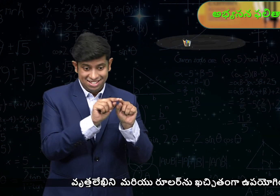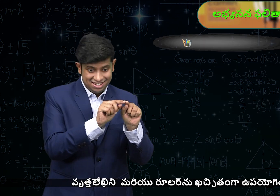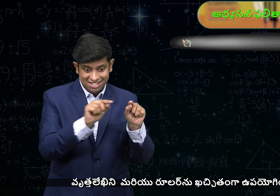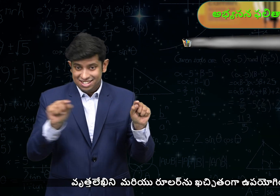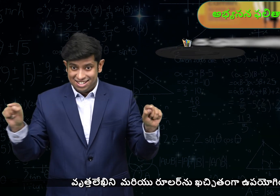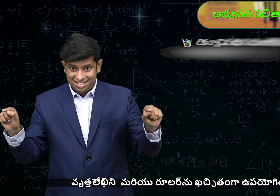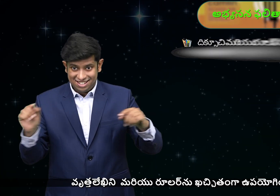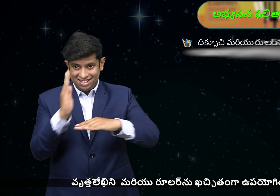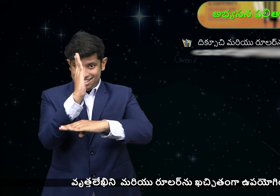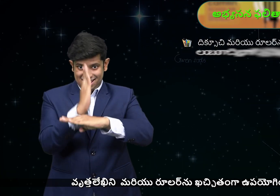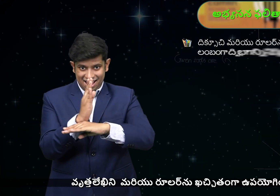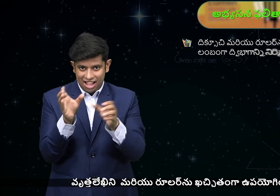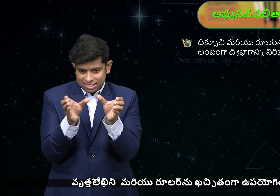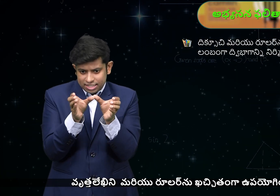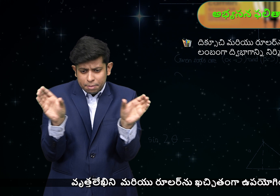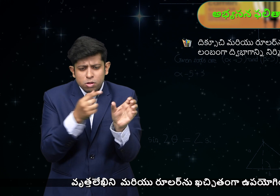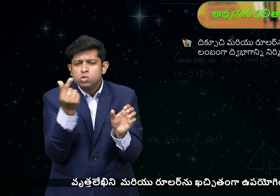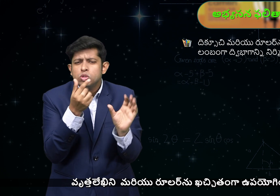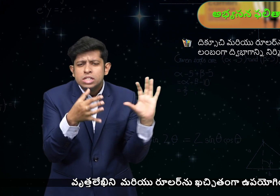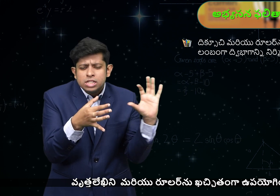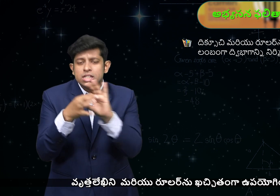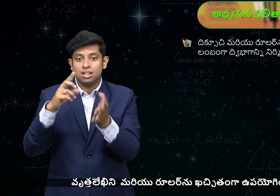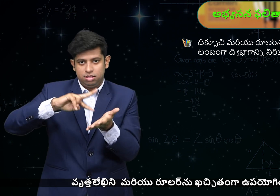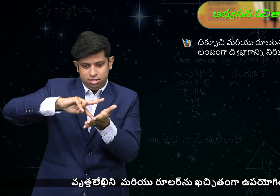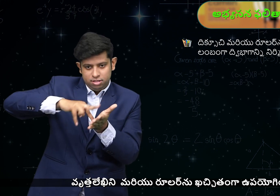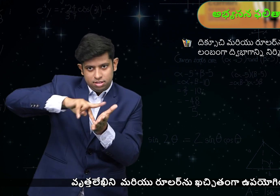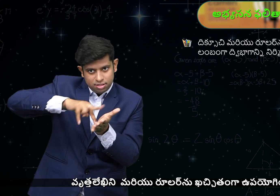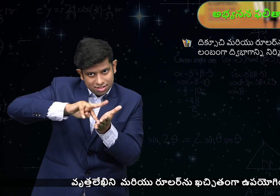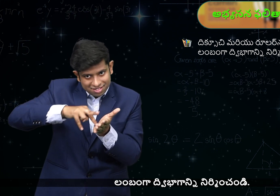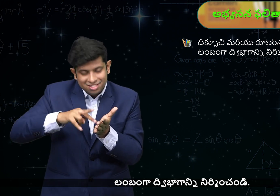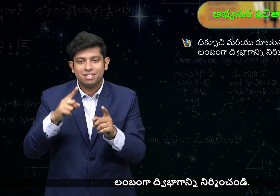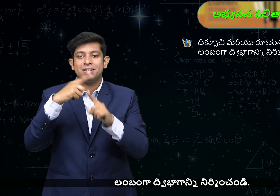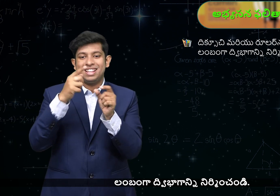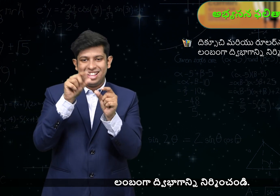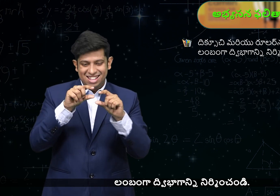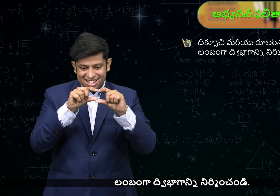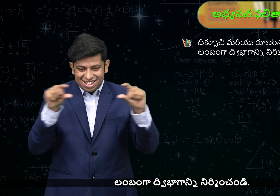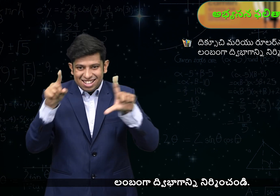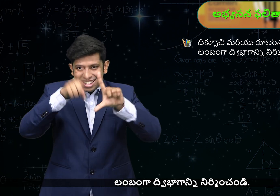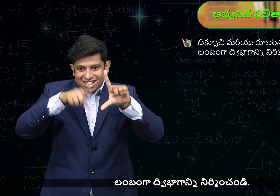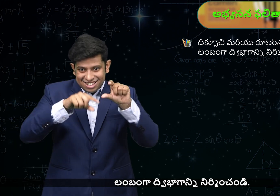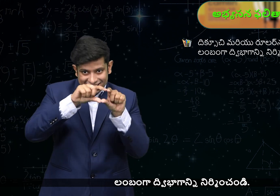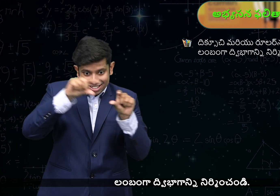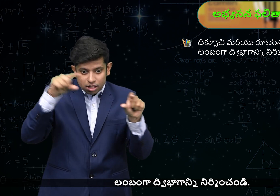వృత్త లేఖిని మరియు రూలర్ను ఖచ్చితంగా ఉపయోగించి లంబంగా ద్విభాగాన్ని నిర్మించండి.